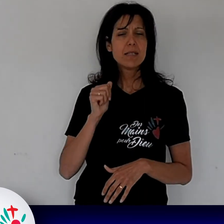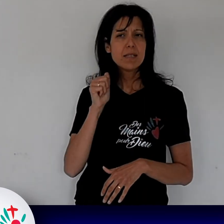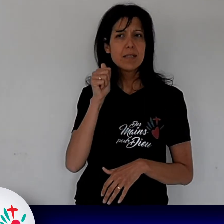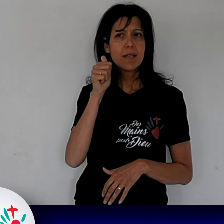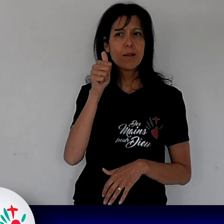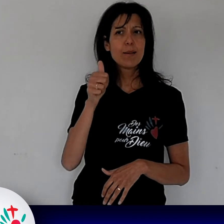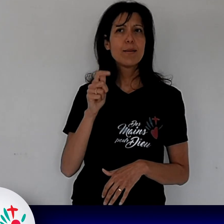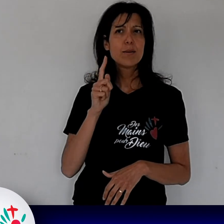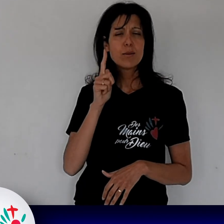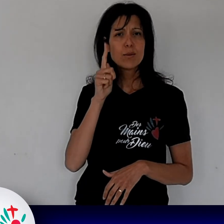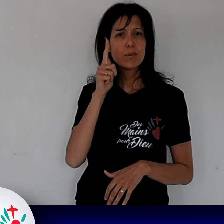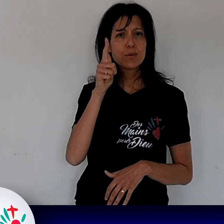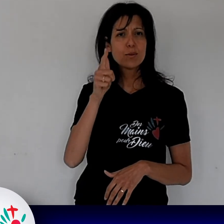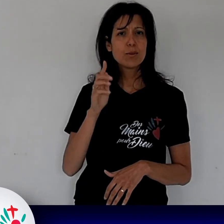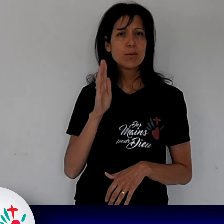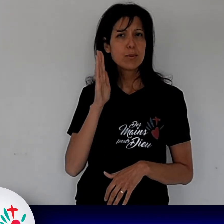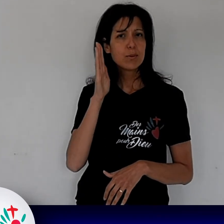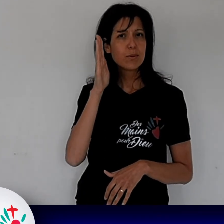Mes